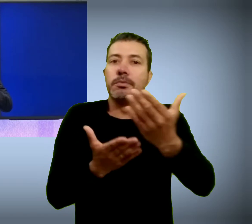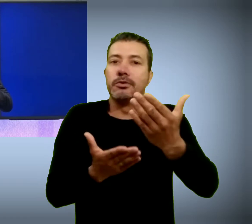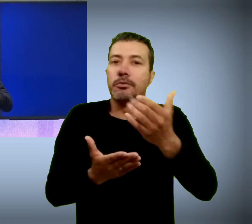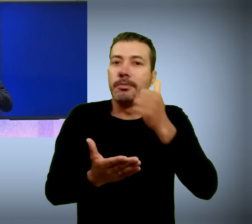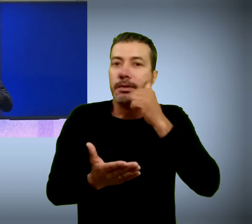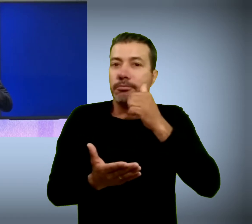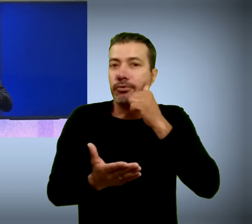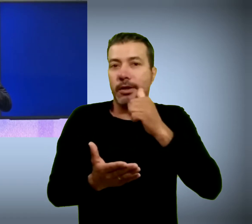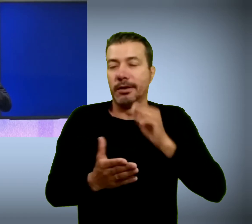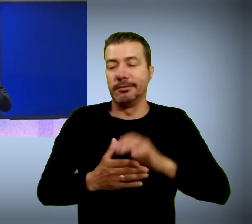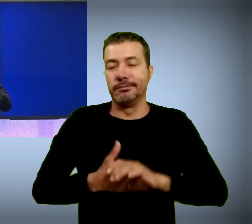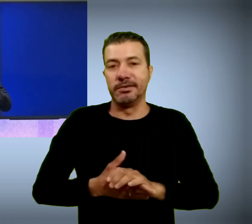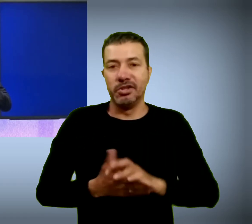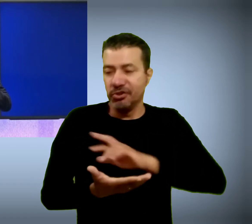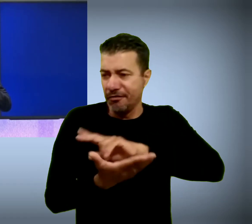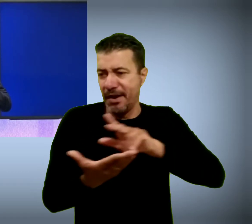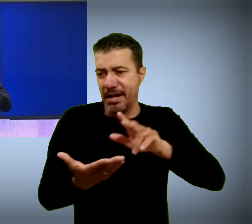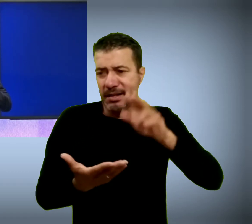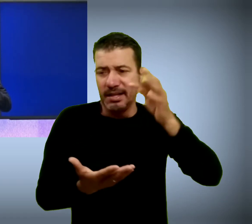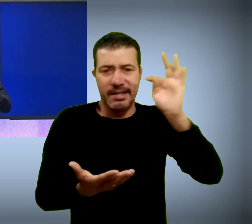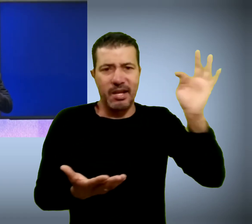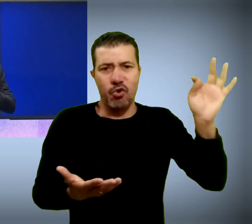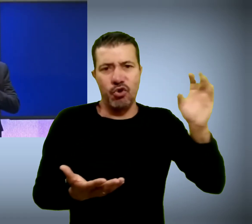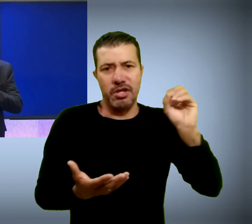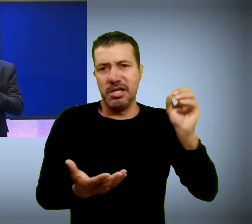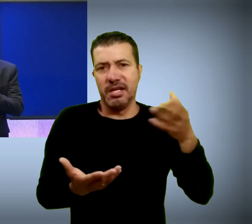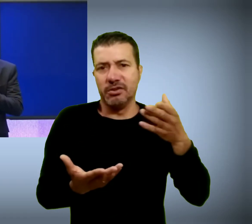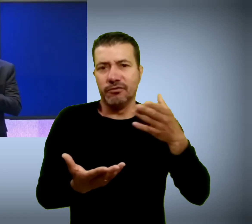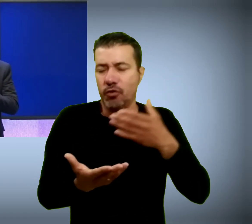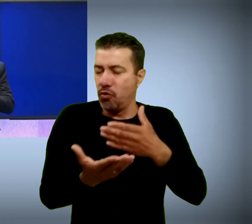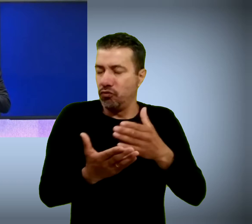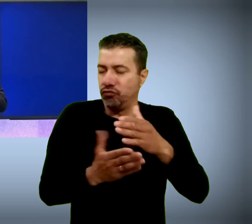aí, mas eu não vou entrar nessa, tá bem?